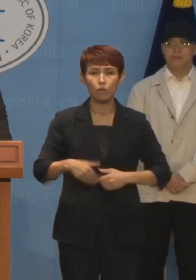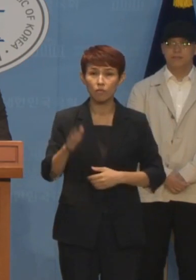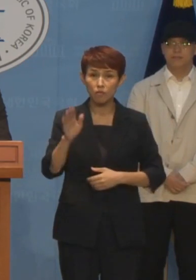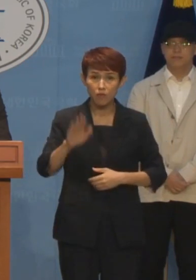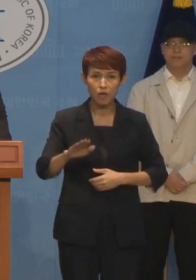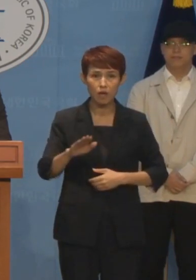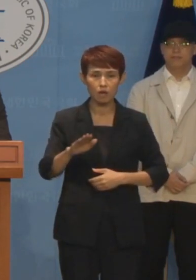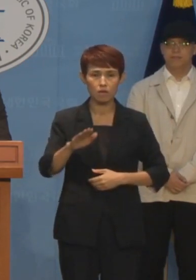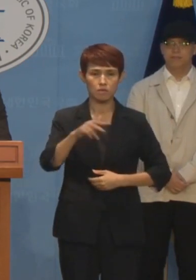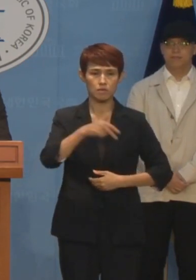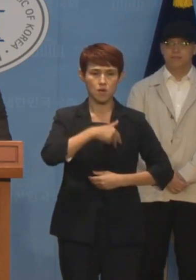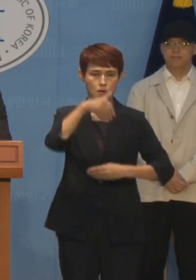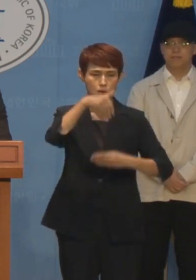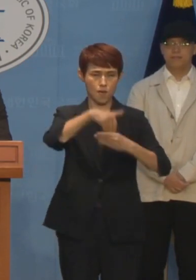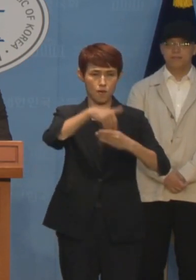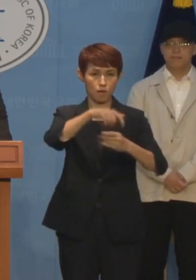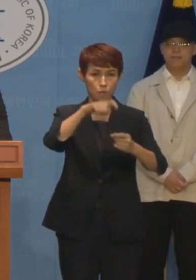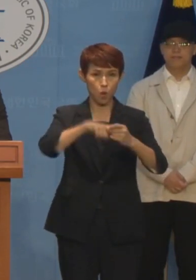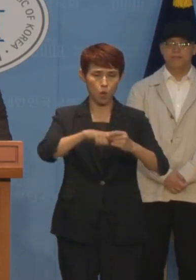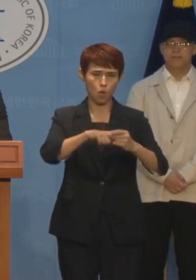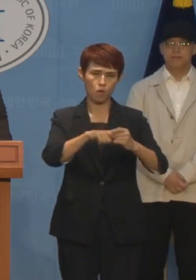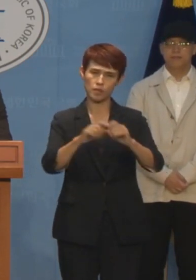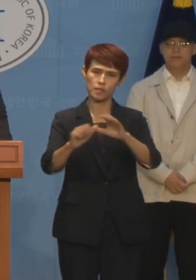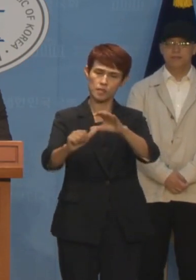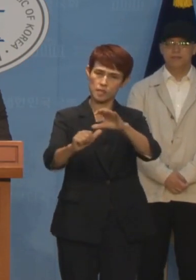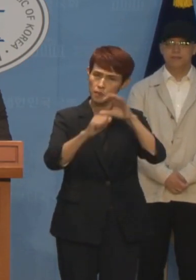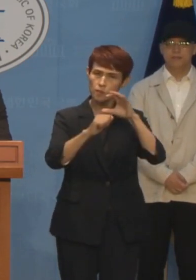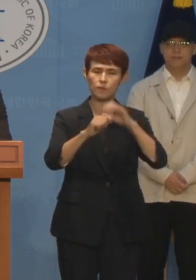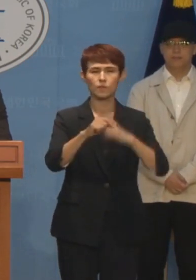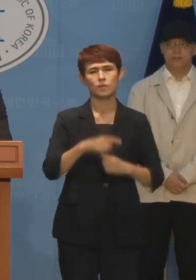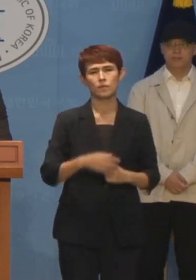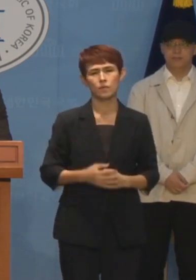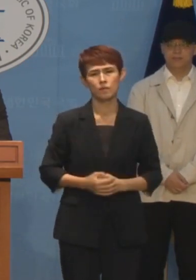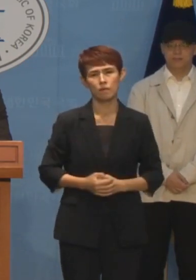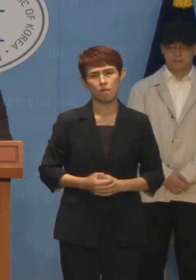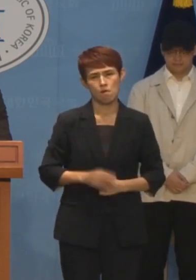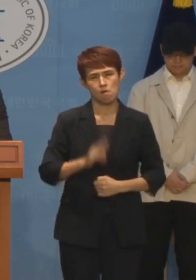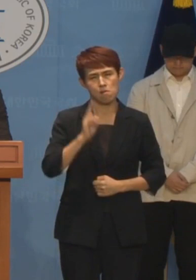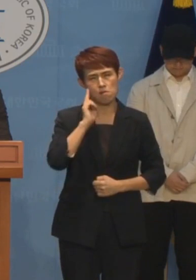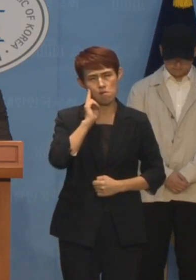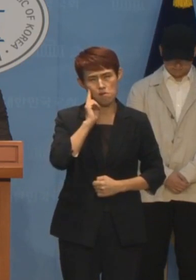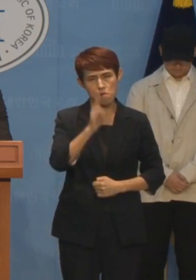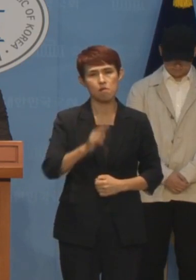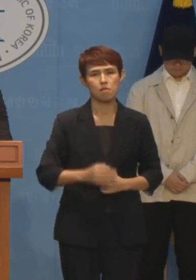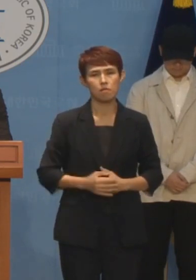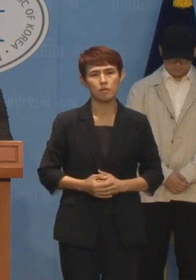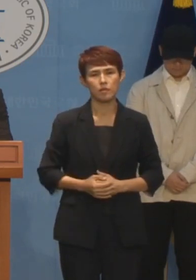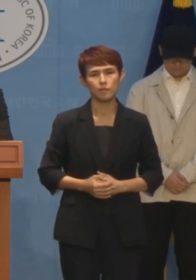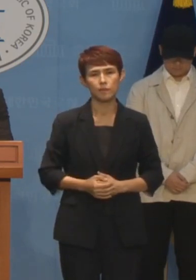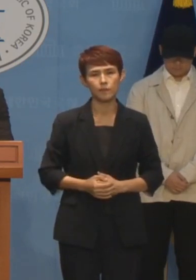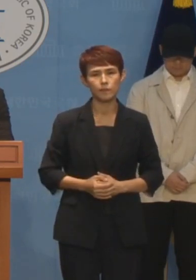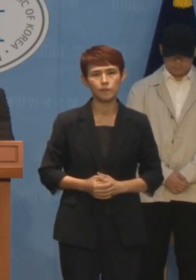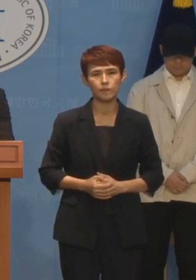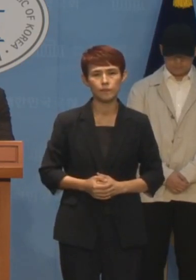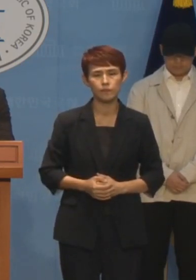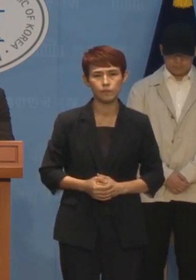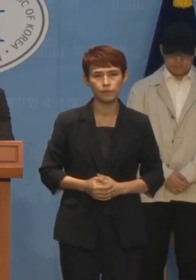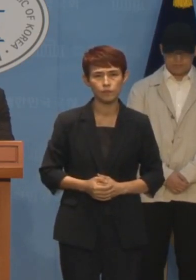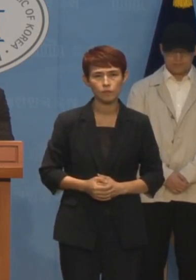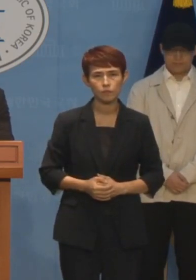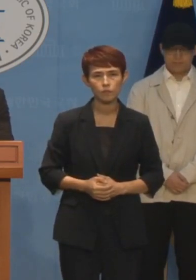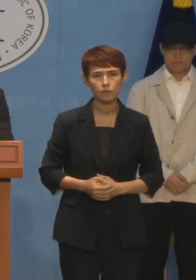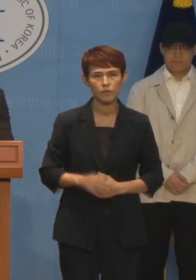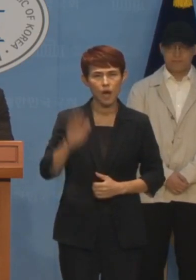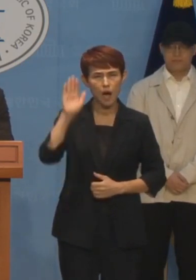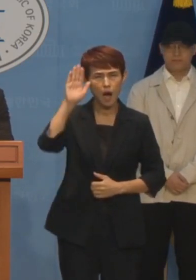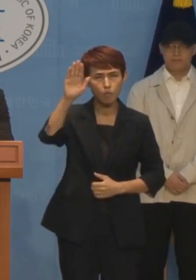자신들의 총선용 마케팅 전략으로 전락하는 추하디 추한 모습이었습니다. 먼 앞을